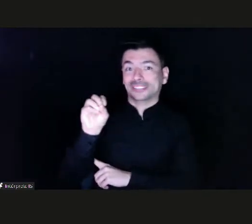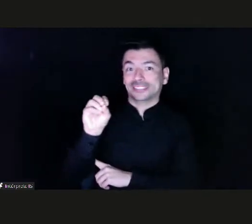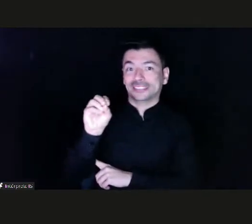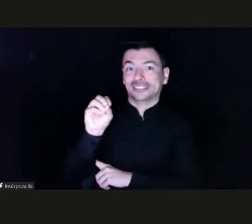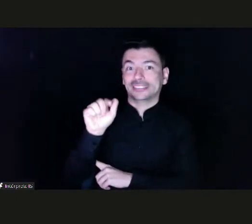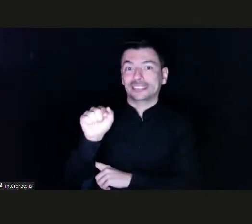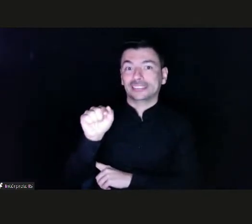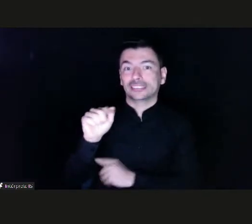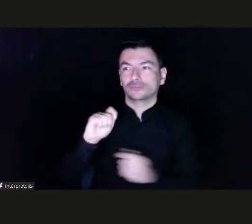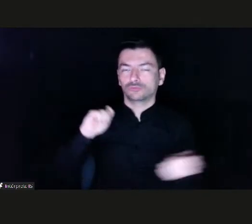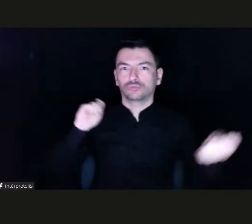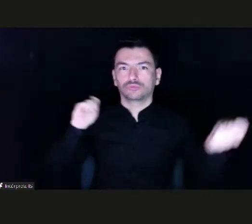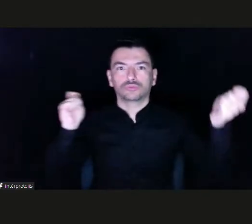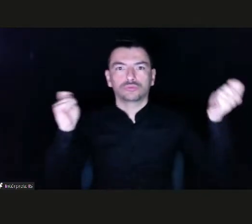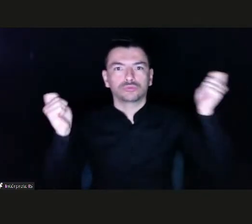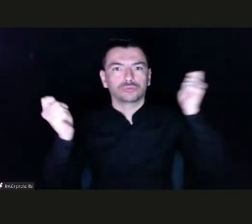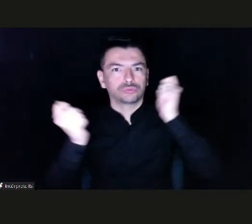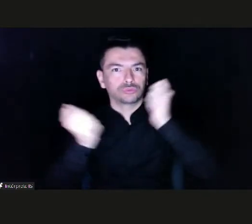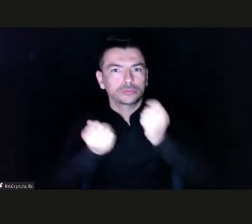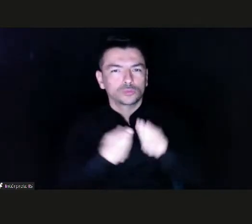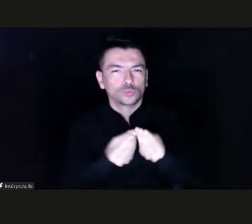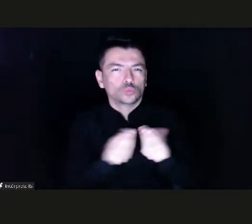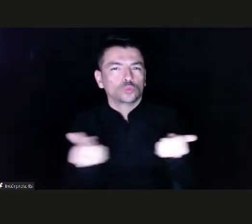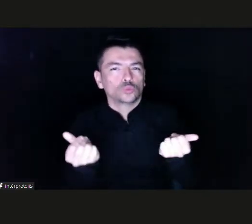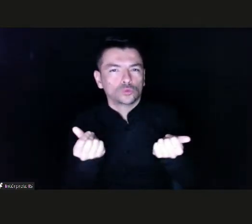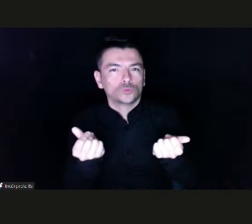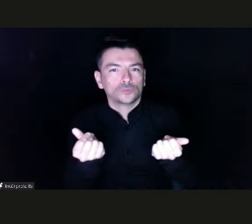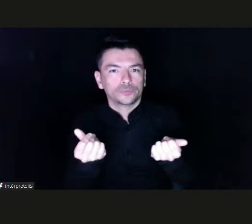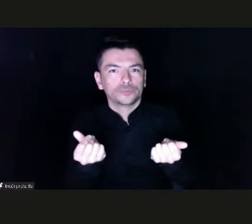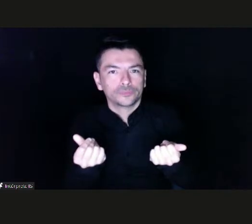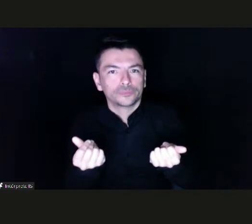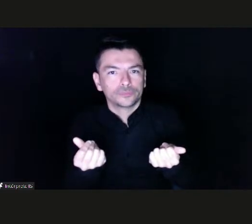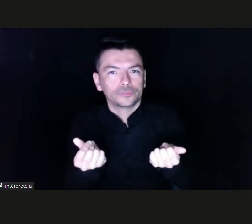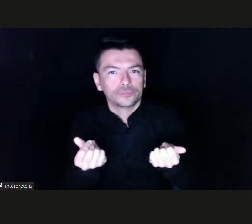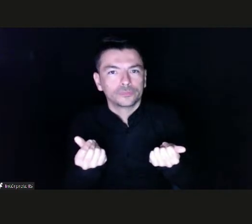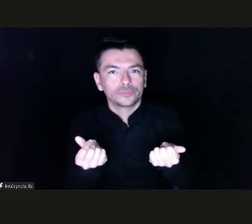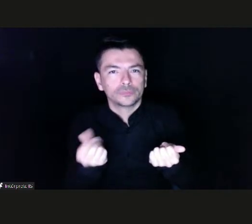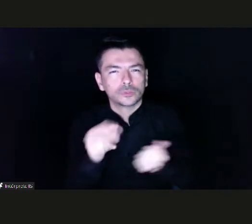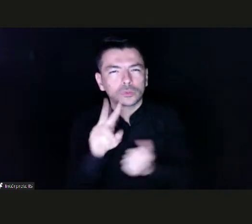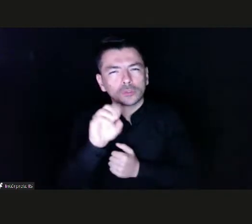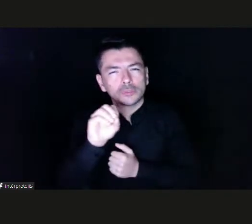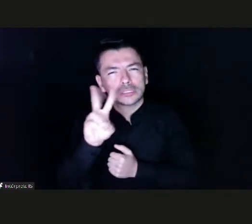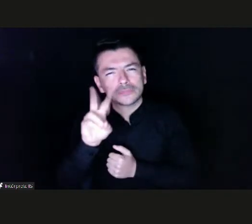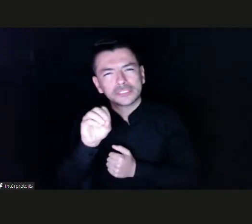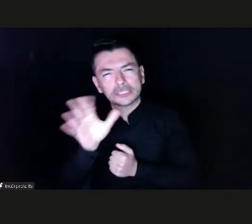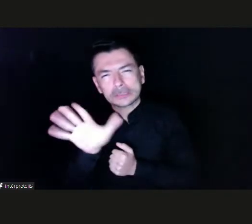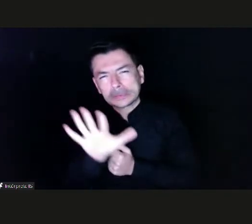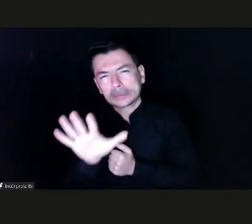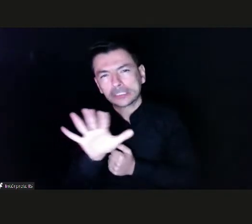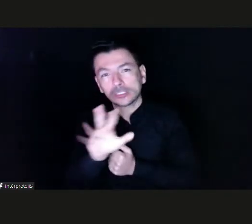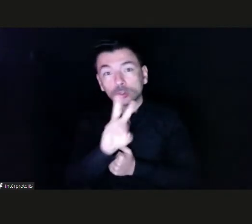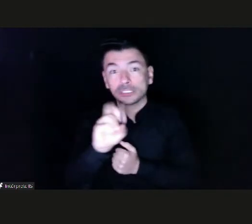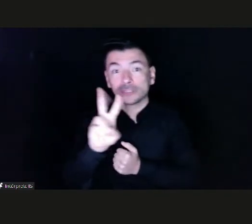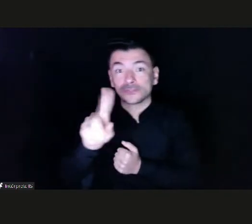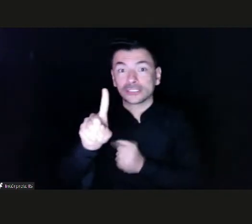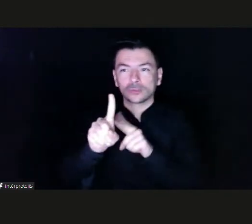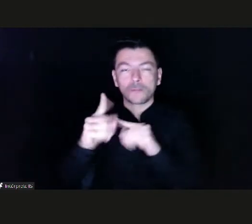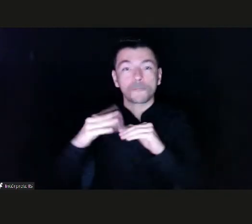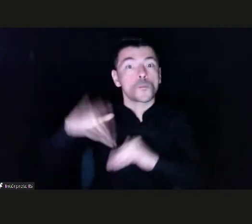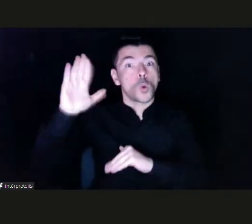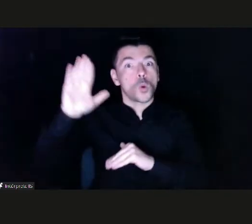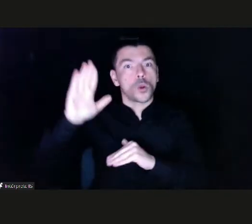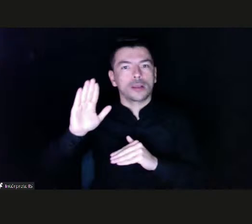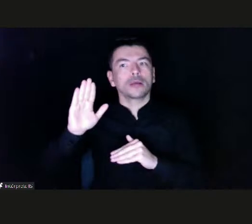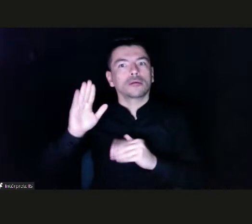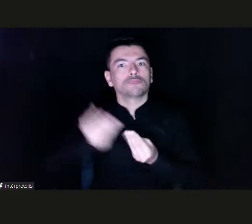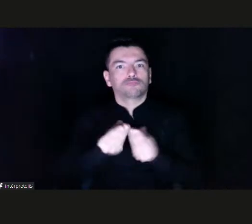parcial durante el año 2021. Y es por ello que la mirada y la reflexión